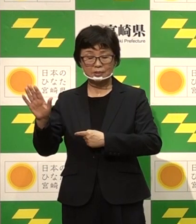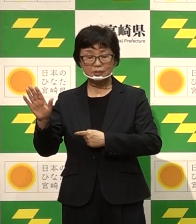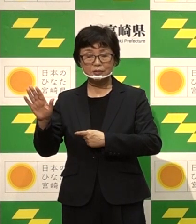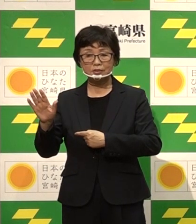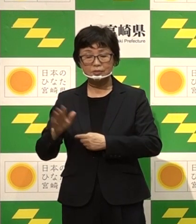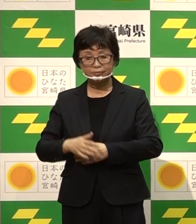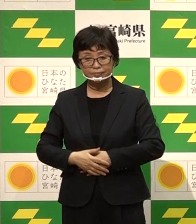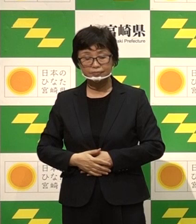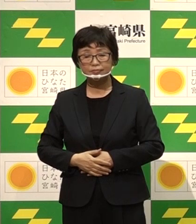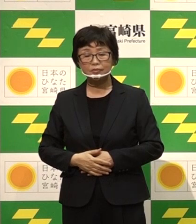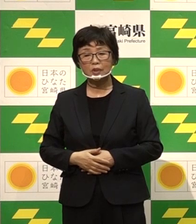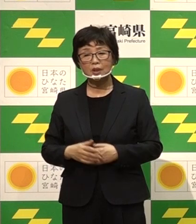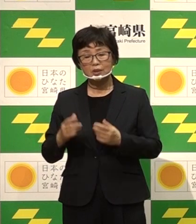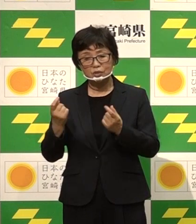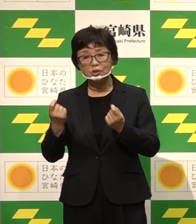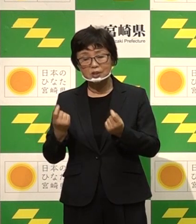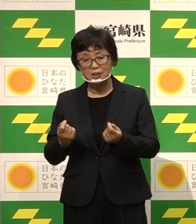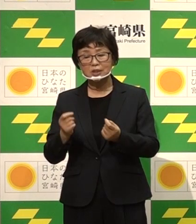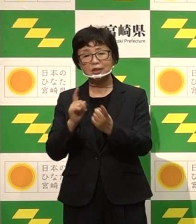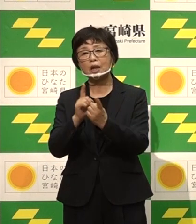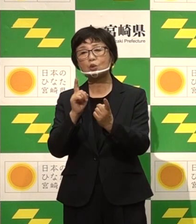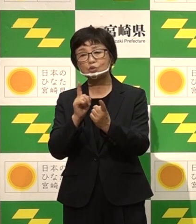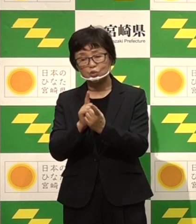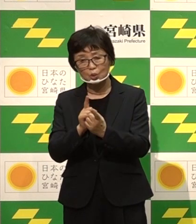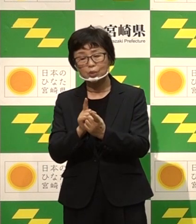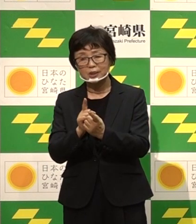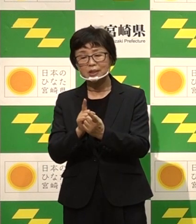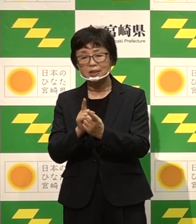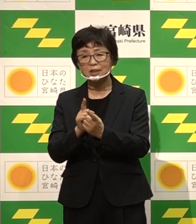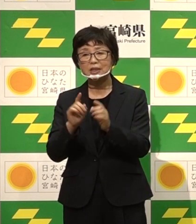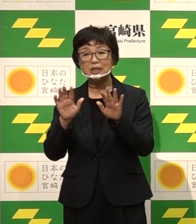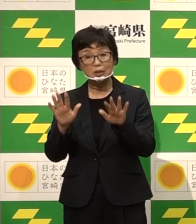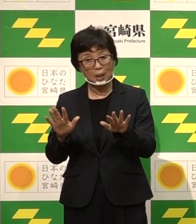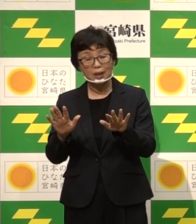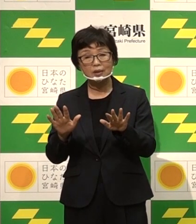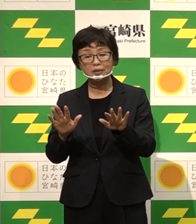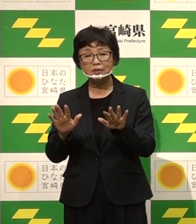あ、随時ですね、対応するように、今、